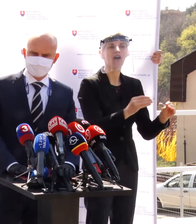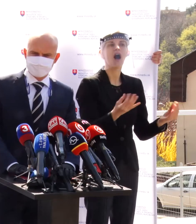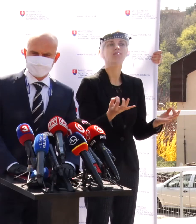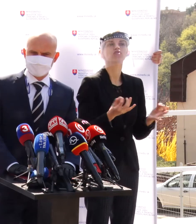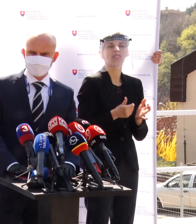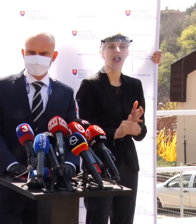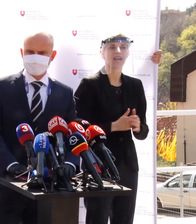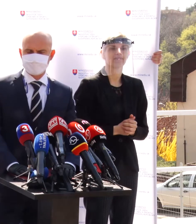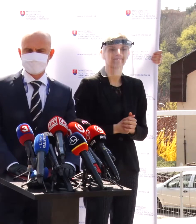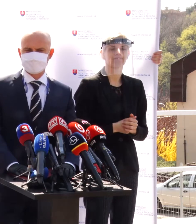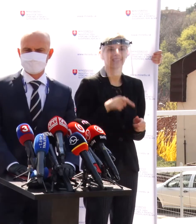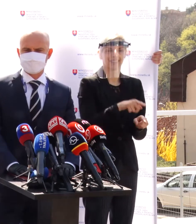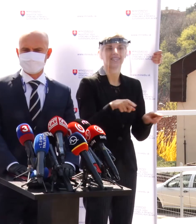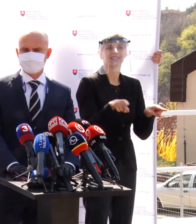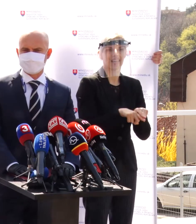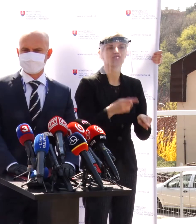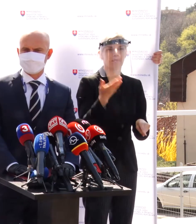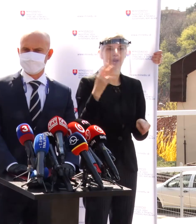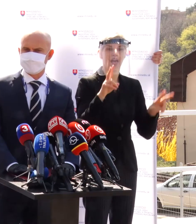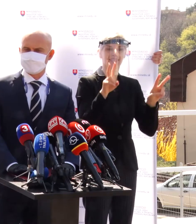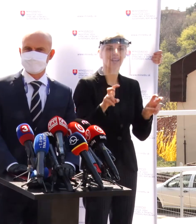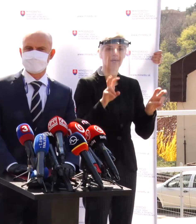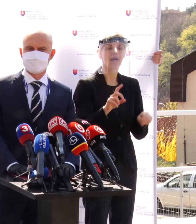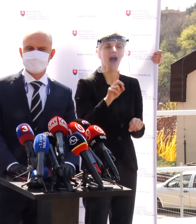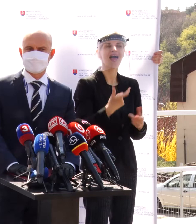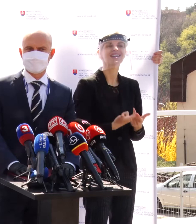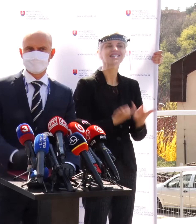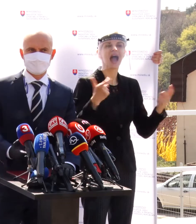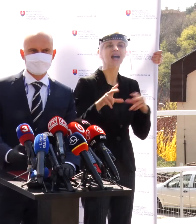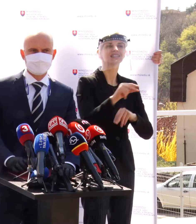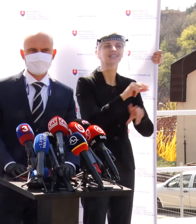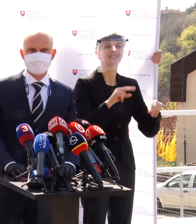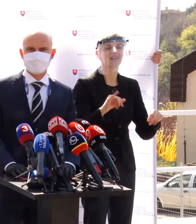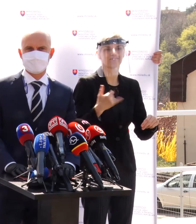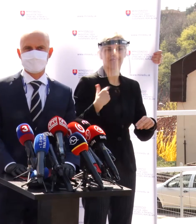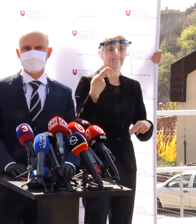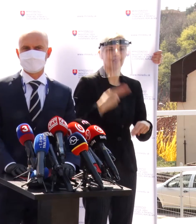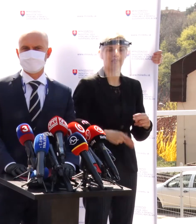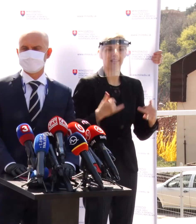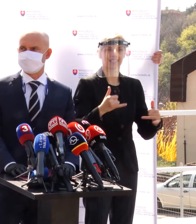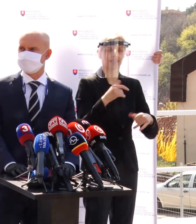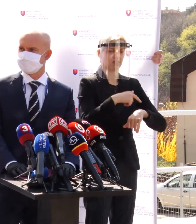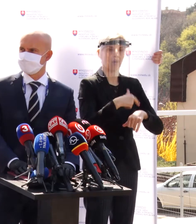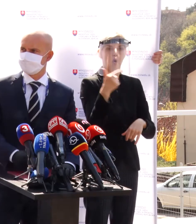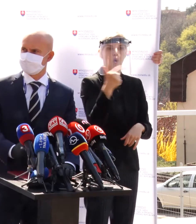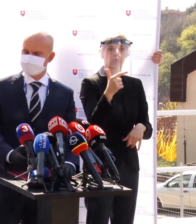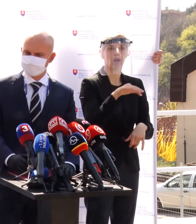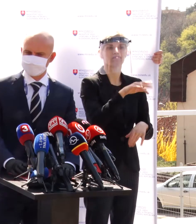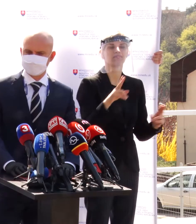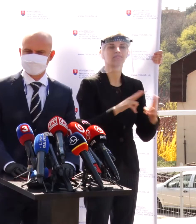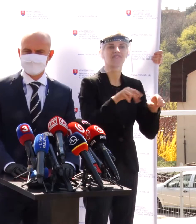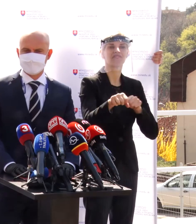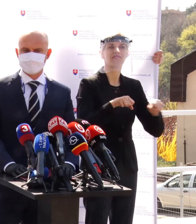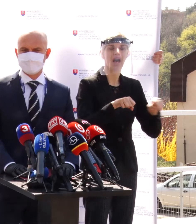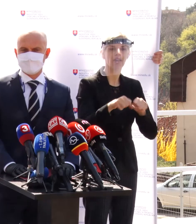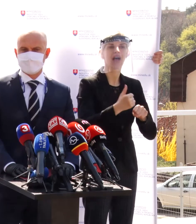Musím povedať, že aj toto bola určitým spôsobom téma, ale nie je to jasne predebatované. Viete, že dnes o 14. hodine bude vláda, kde sa bude aj